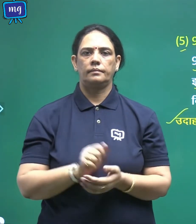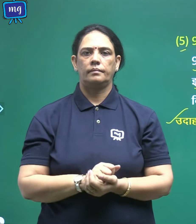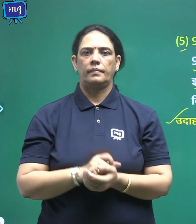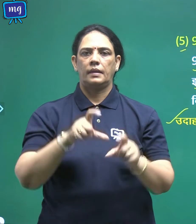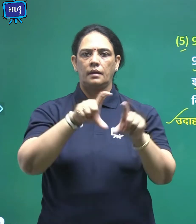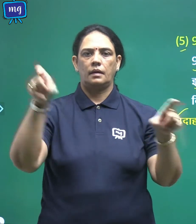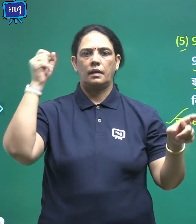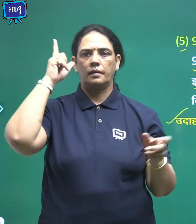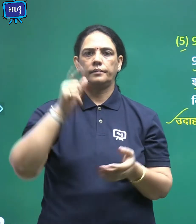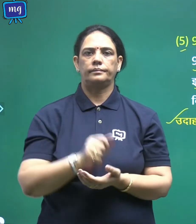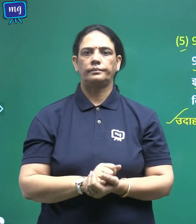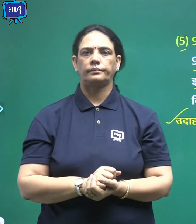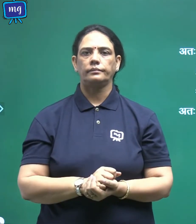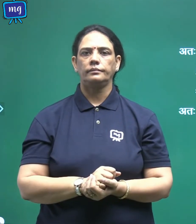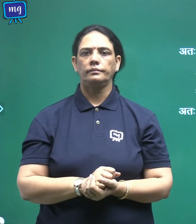समझ आ गया।